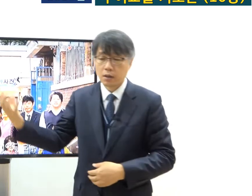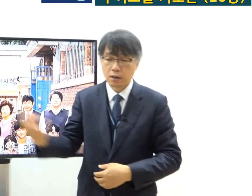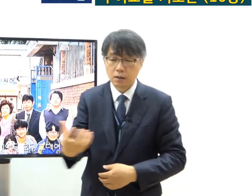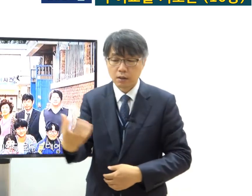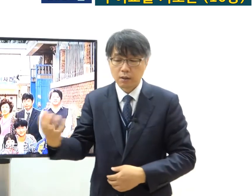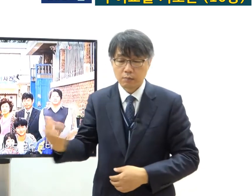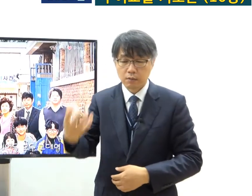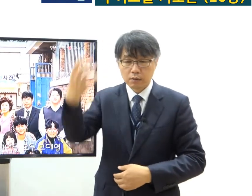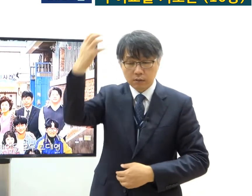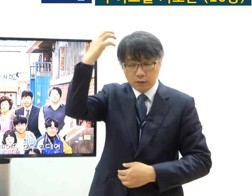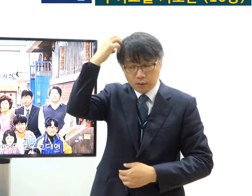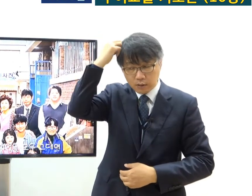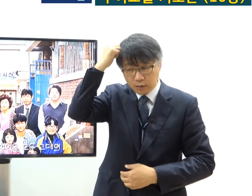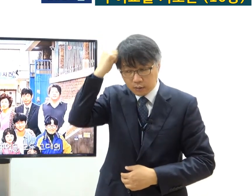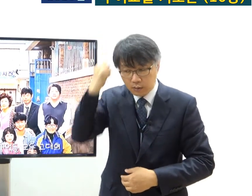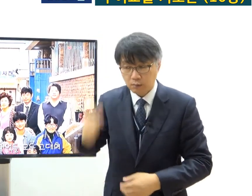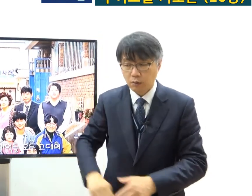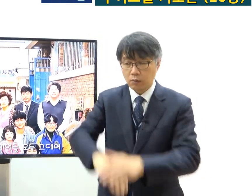그대 아픈 기억들 모두